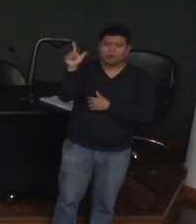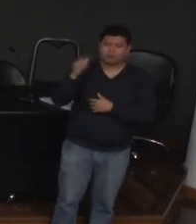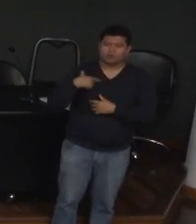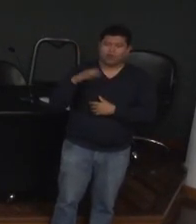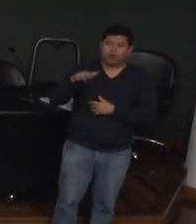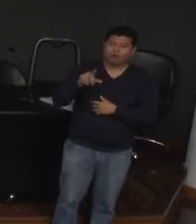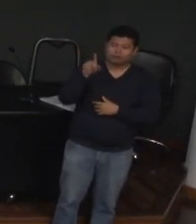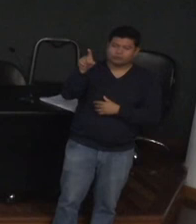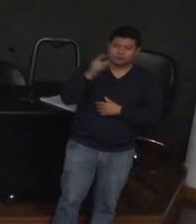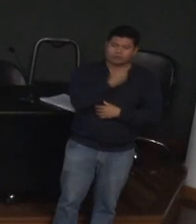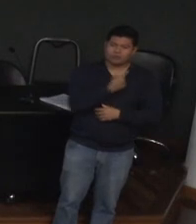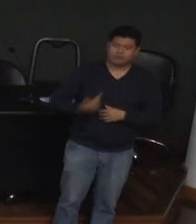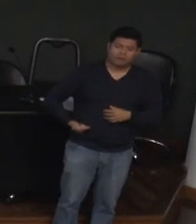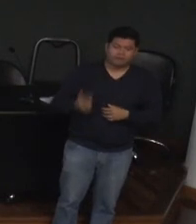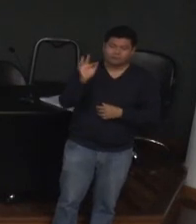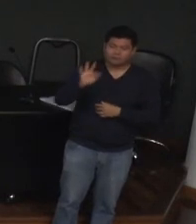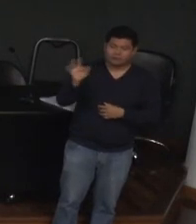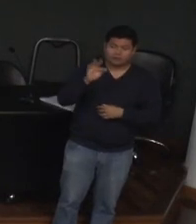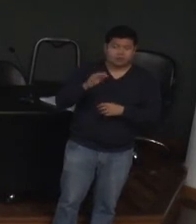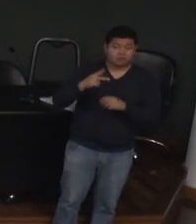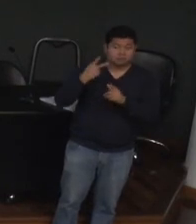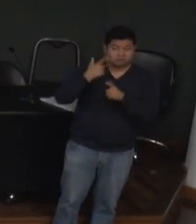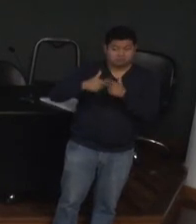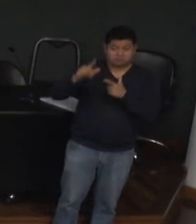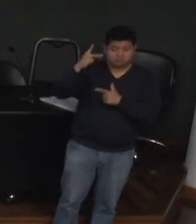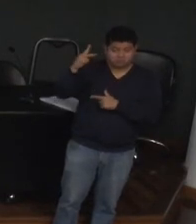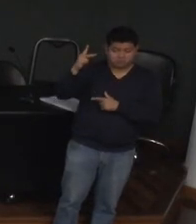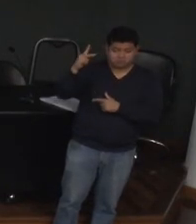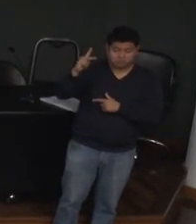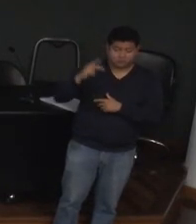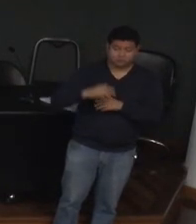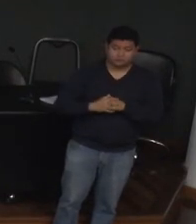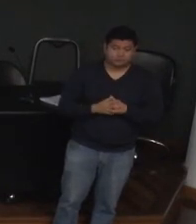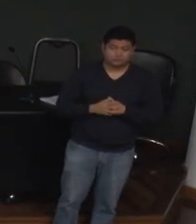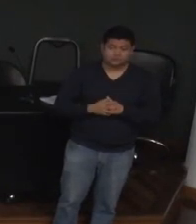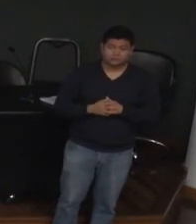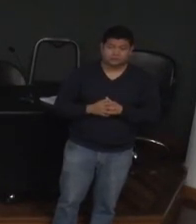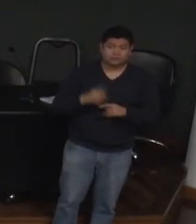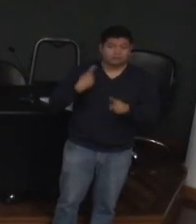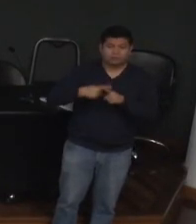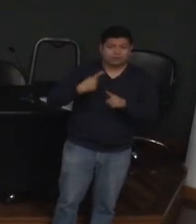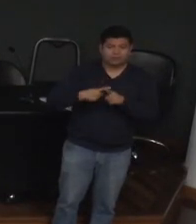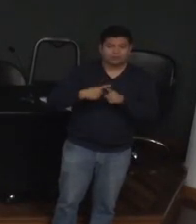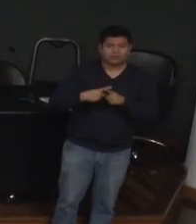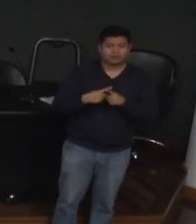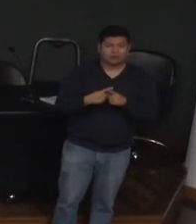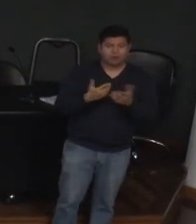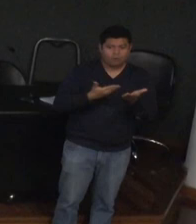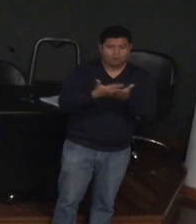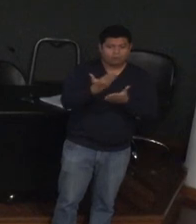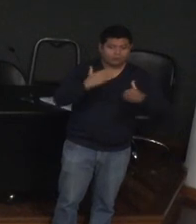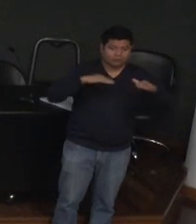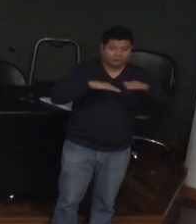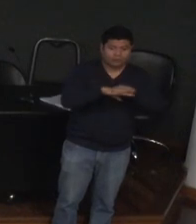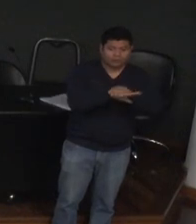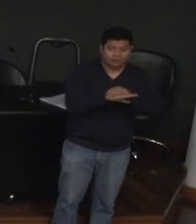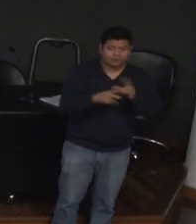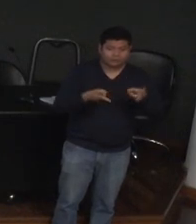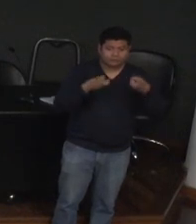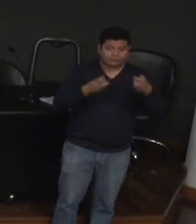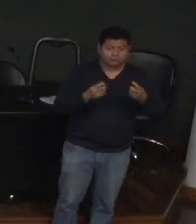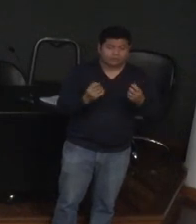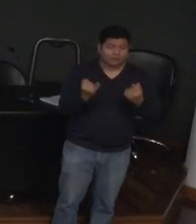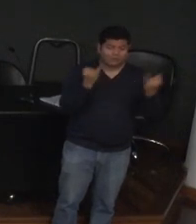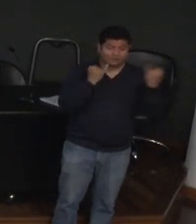União, Governo Federal, esse é um problema teu. Não, porque o problema ele está desde o input do dado aqui no meu